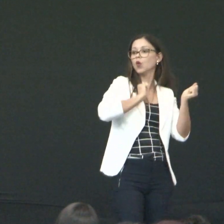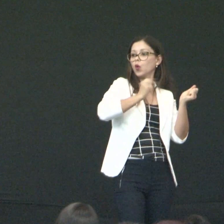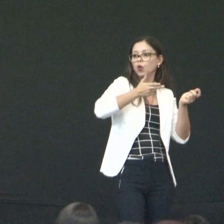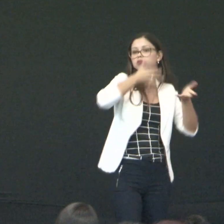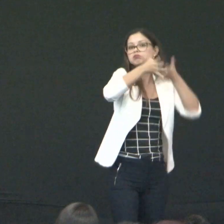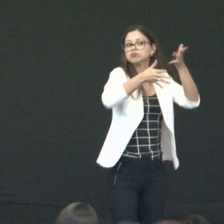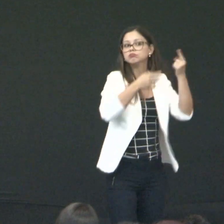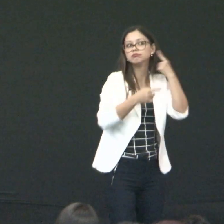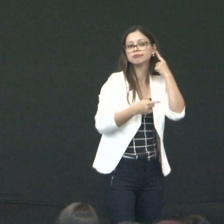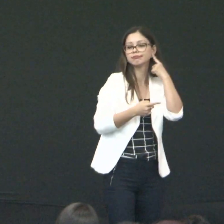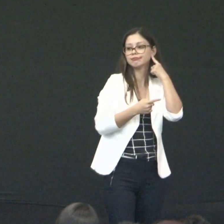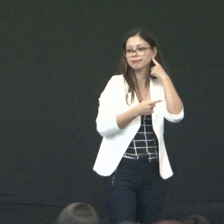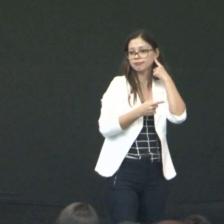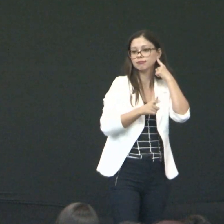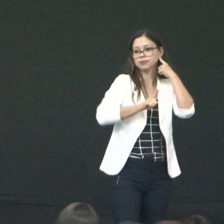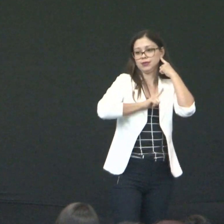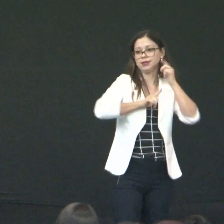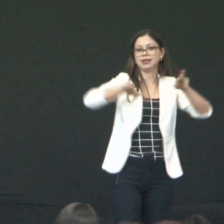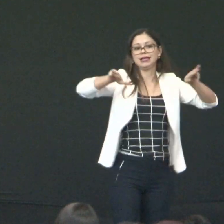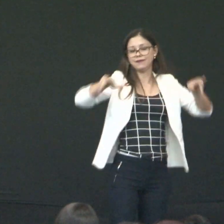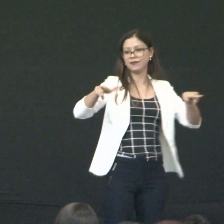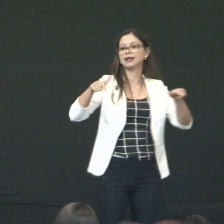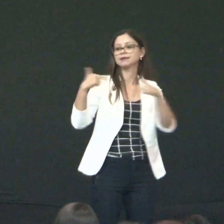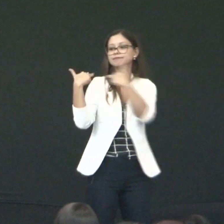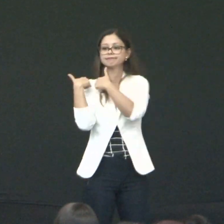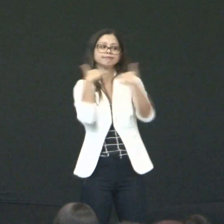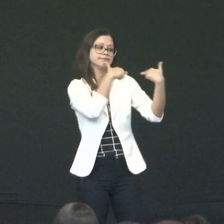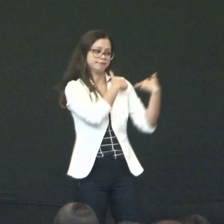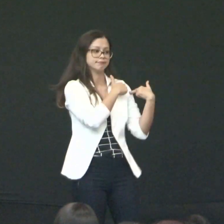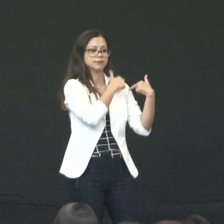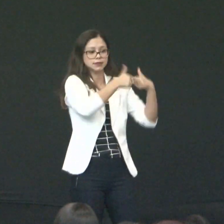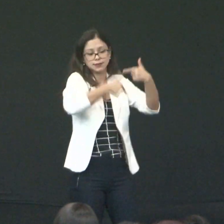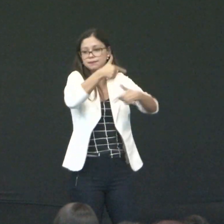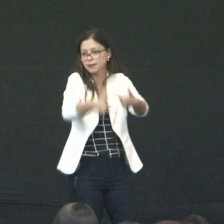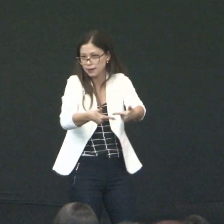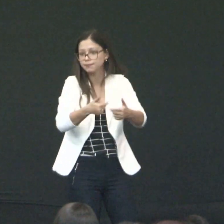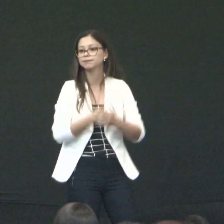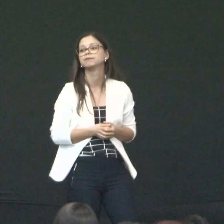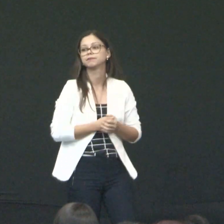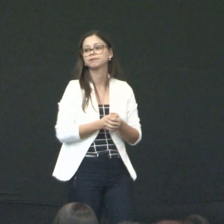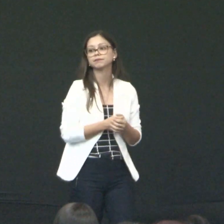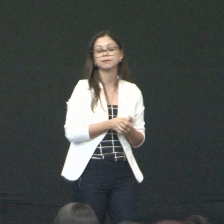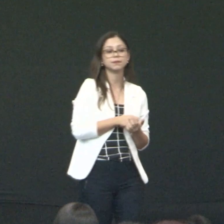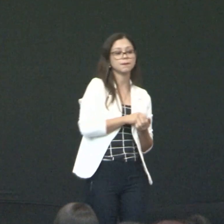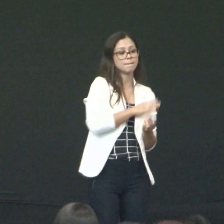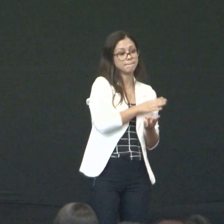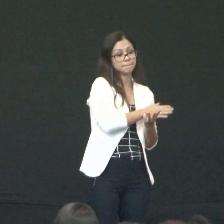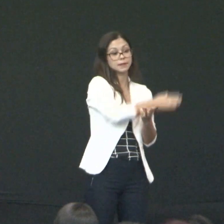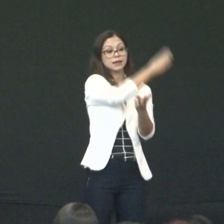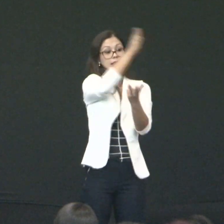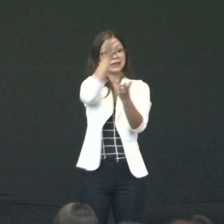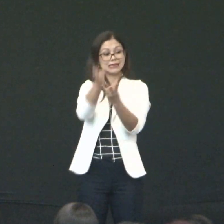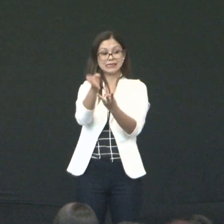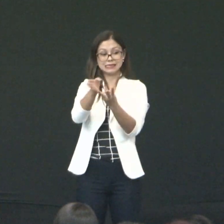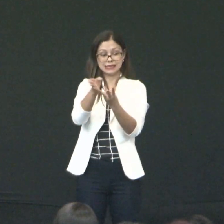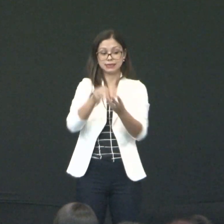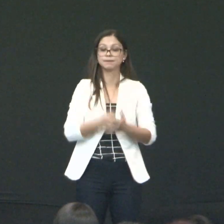uma percepção auditiva um pouco melhor. Então essas funções elas acabam sendo contrastantes com relação a